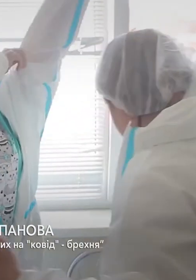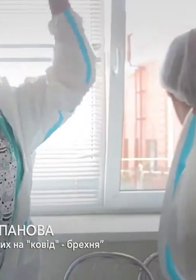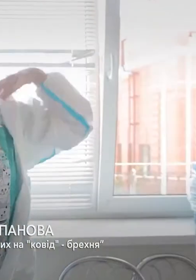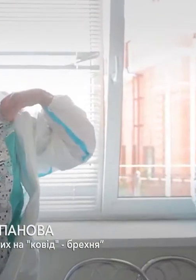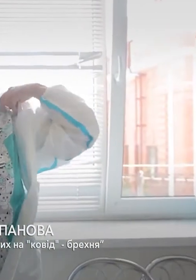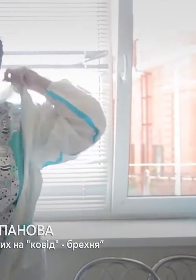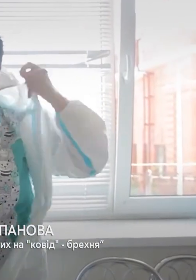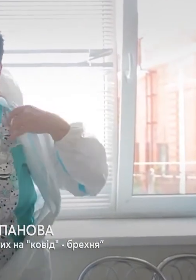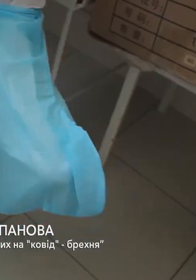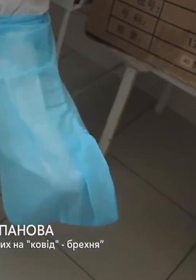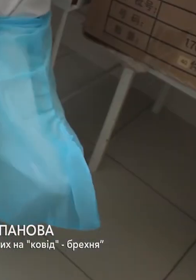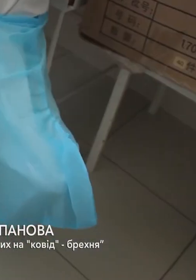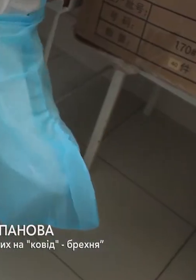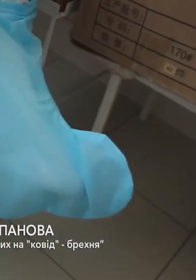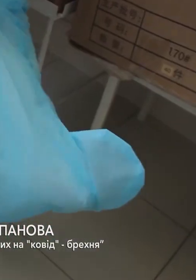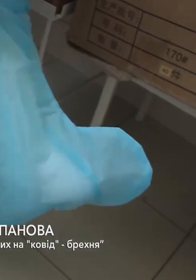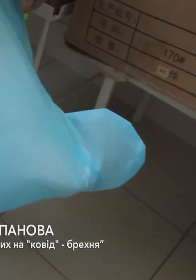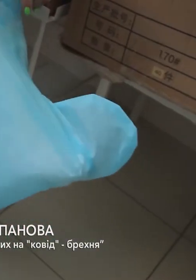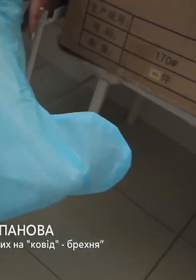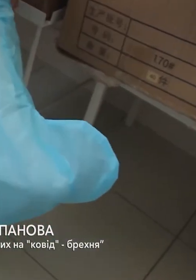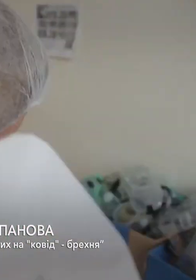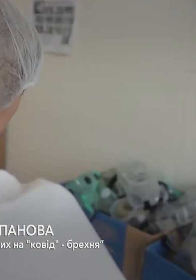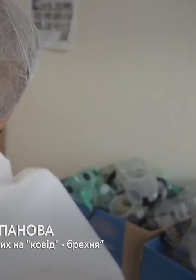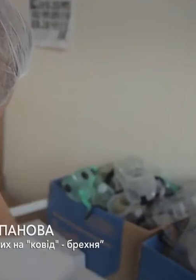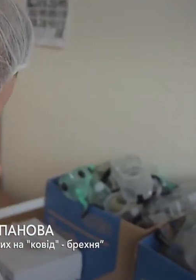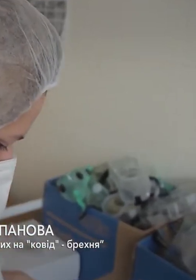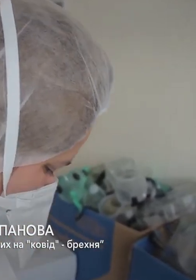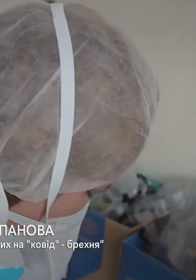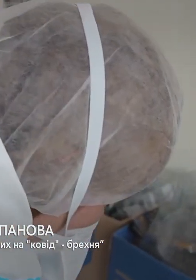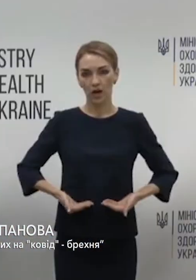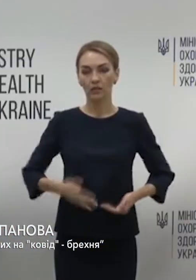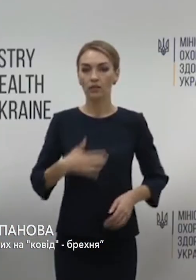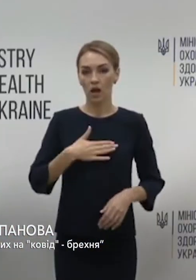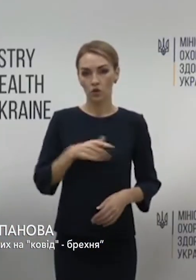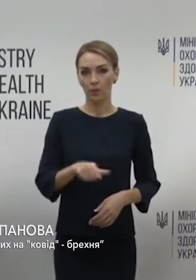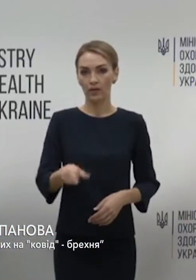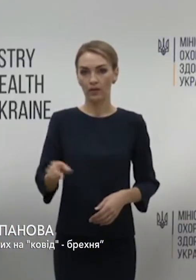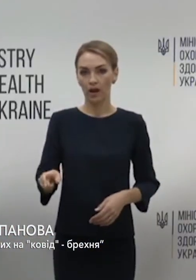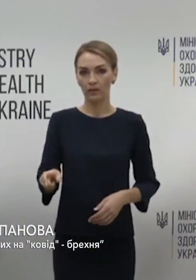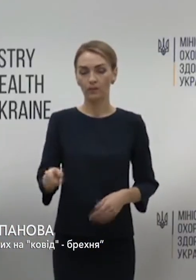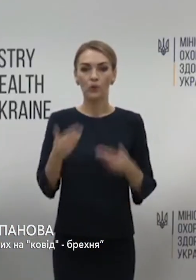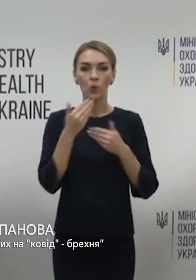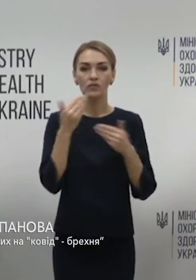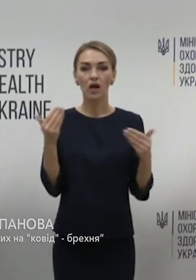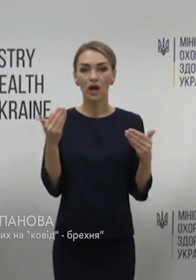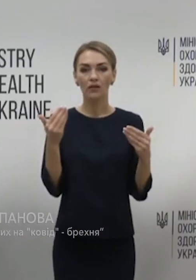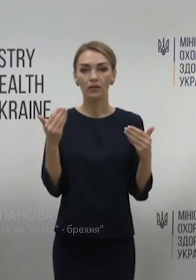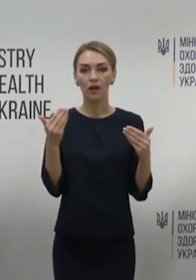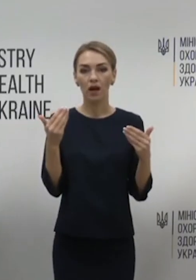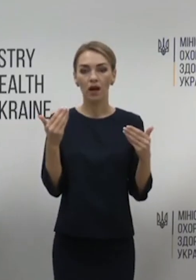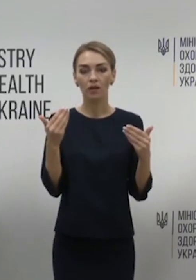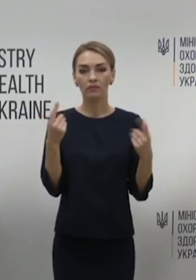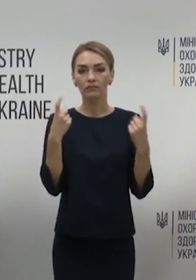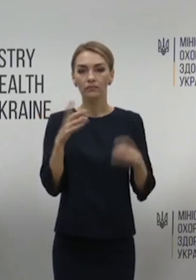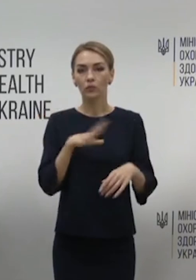лікування вистачає, а МОЗ, залежно від ситуації в кожному регіоні, вводить додаткові ліжка. Остання зрада була, що в нас